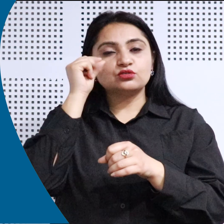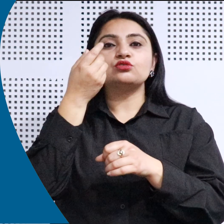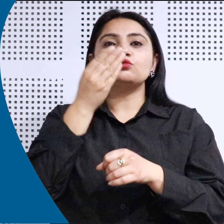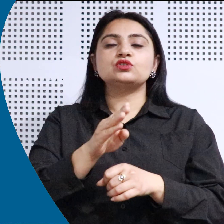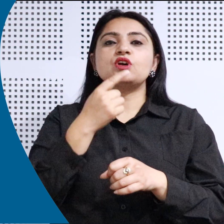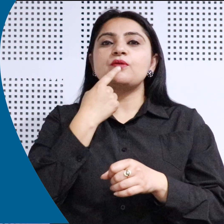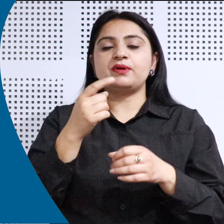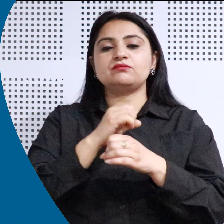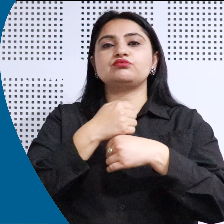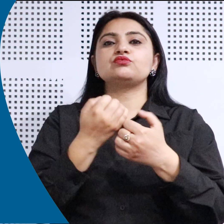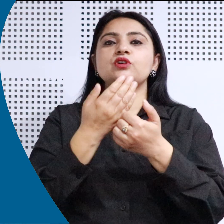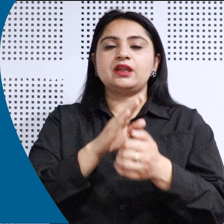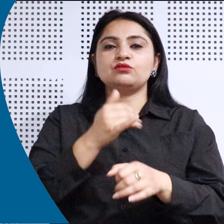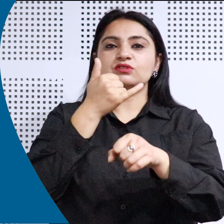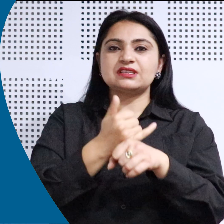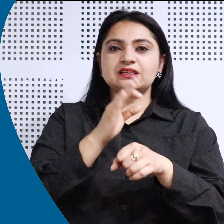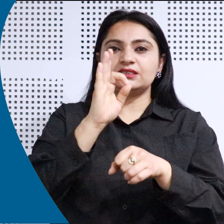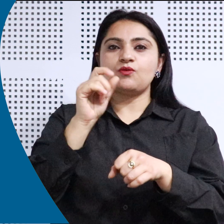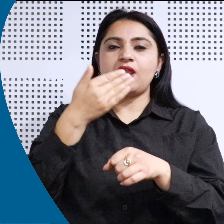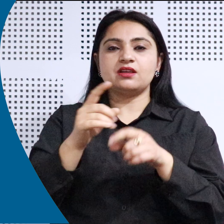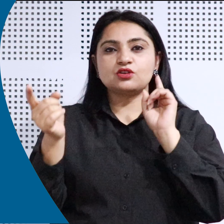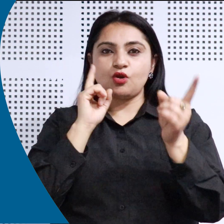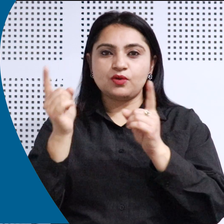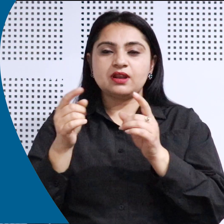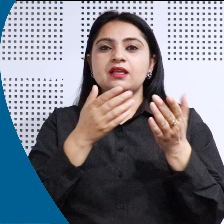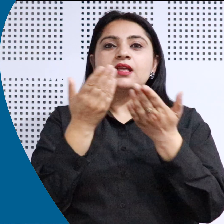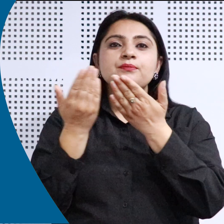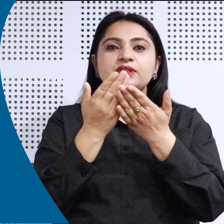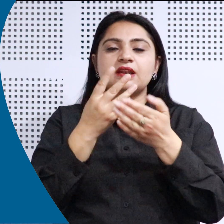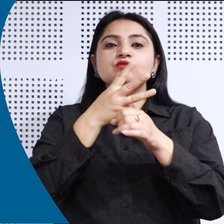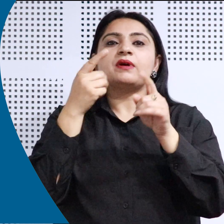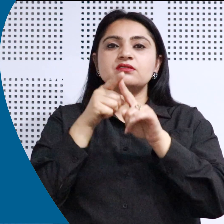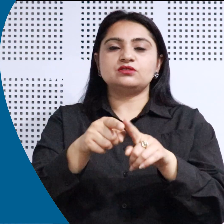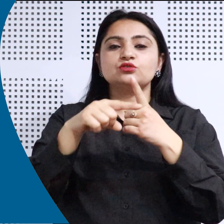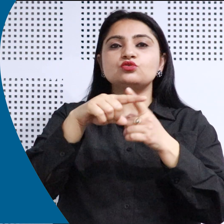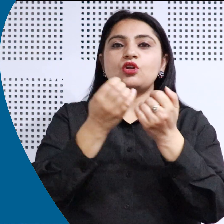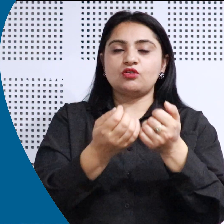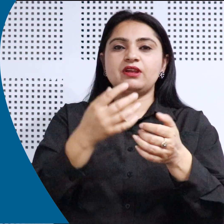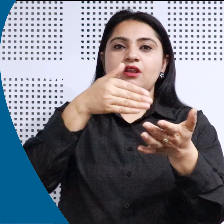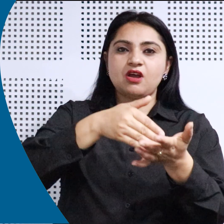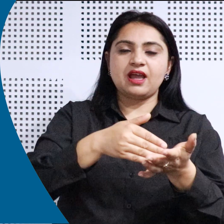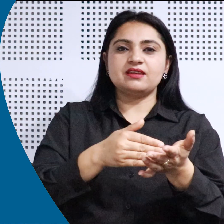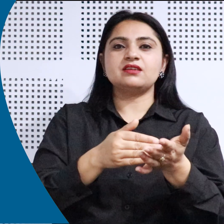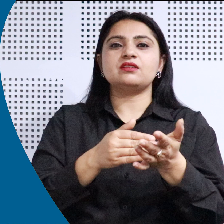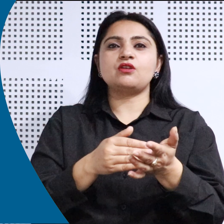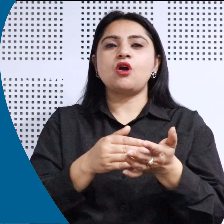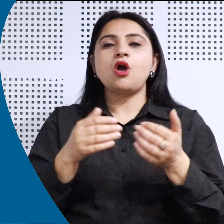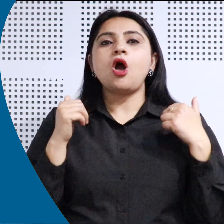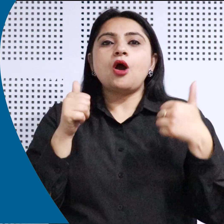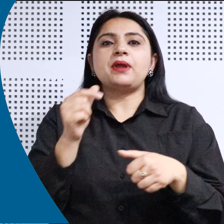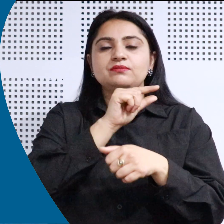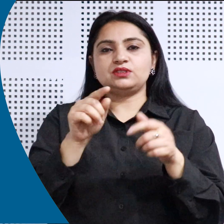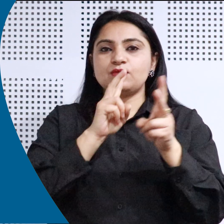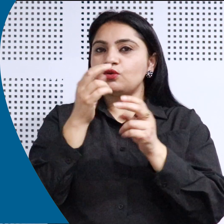थियो। स्याङ्जाको वालिङ नगरपालिकाले विद्यालयलाई उत्पादनसँग जोड्न गरेको लगानी र अभियानका बारेमा पनि चर्चा भएको थियो